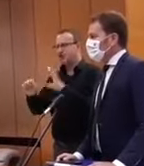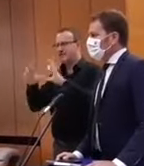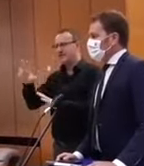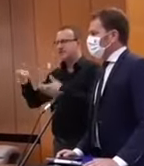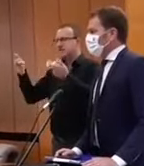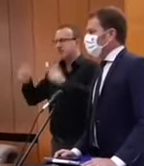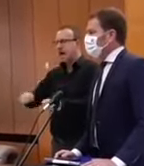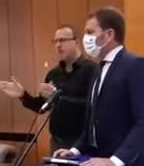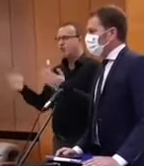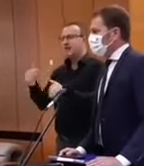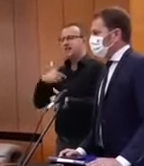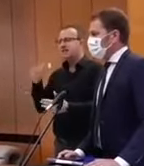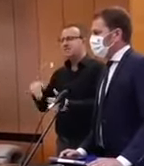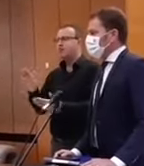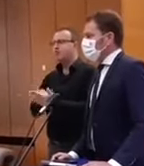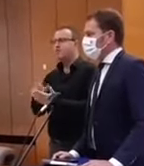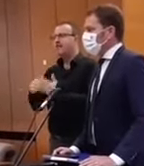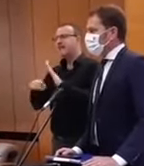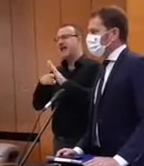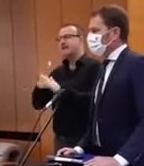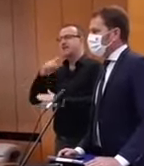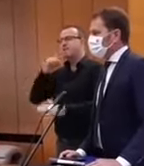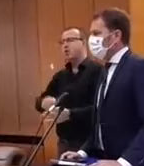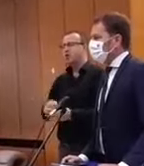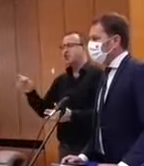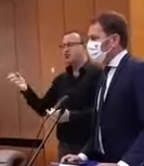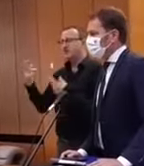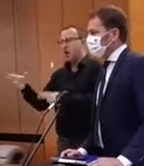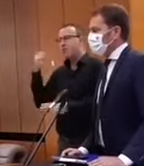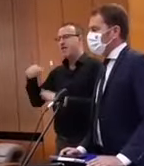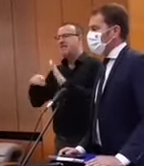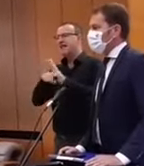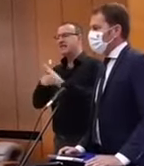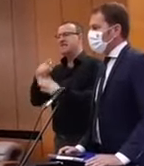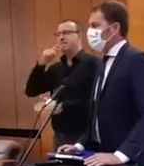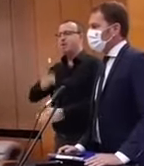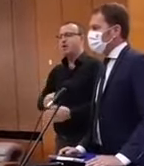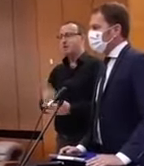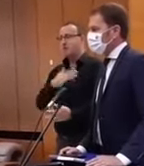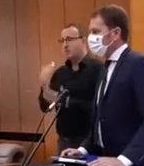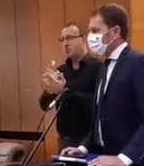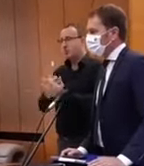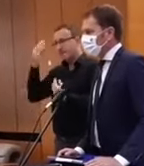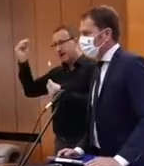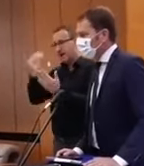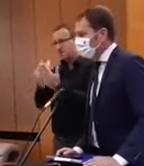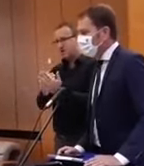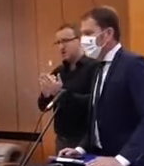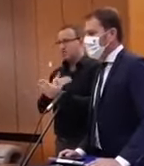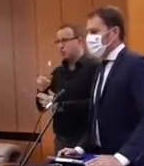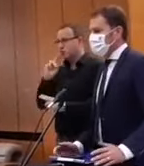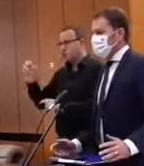ho na tzv. Negatívne pokyny, lebo to, čo sa stalo, bol jednoznačne negatívny pokyn. My to máme napísané v programoch vyhlásení vlády, zľúbili sme to